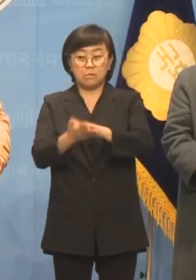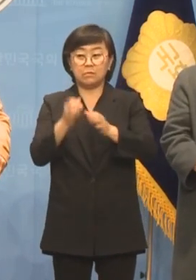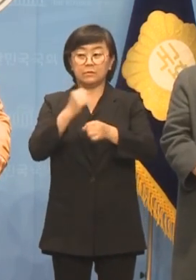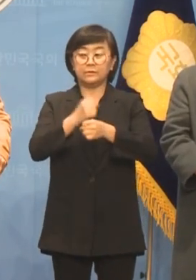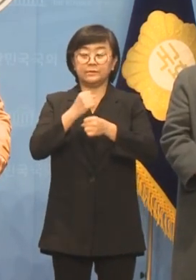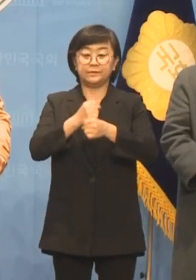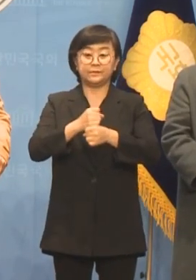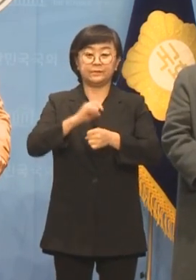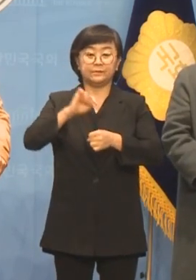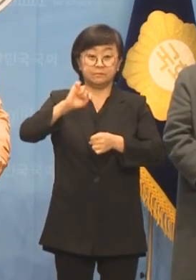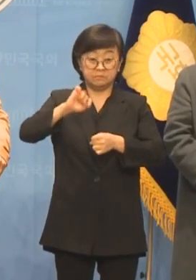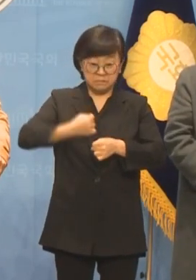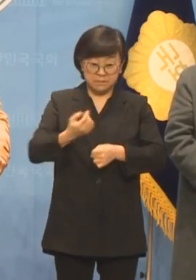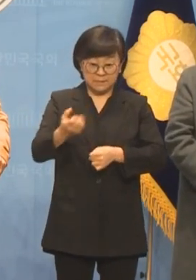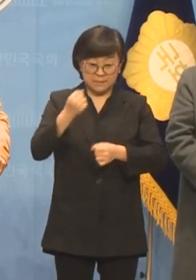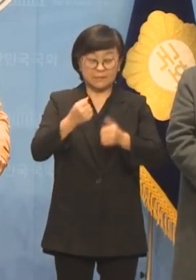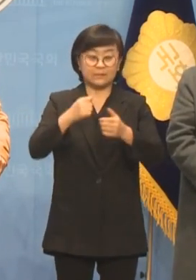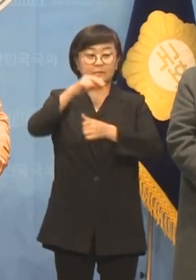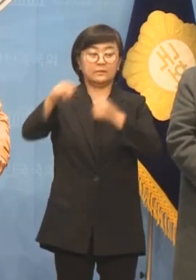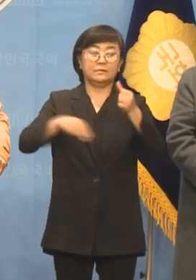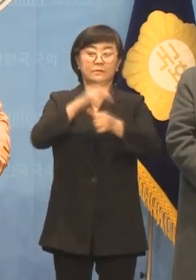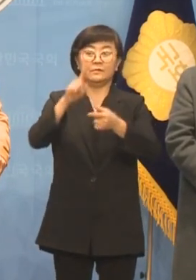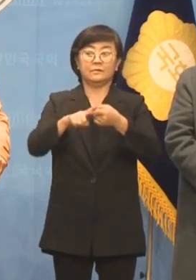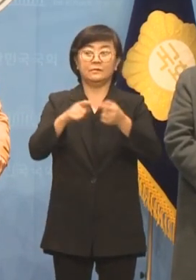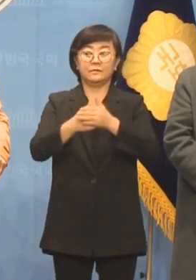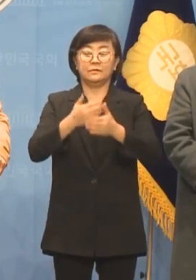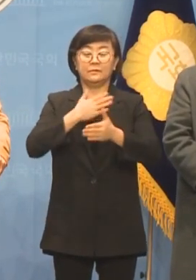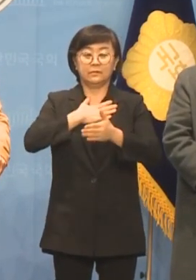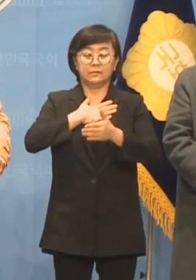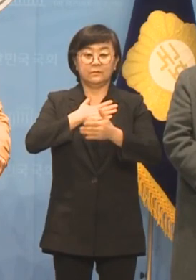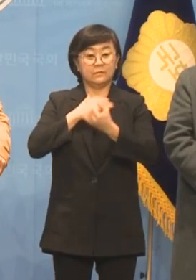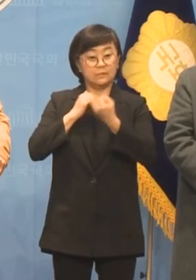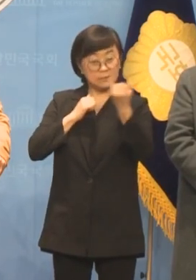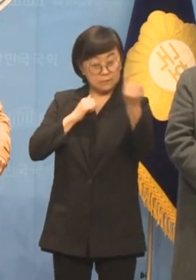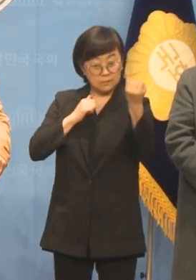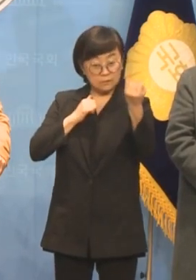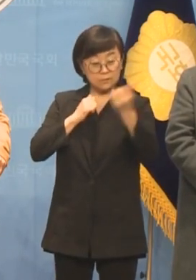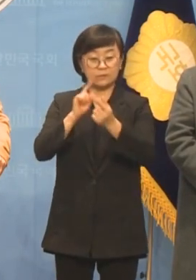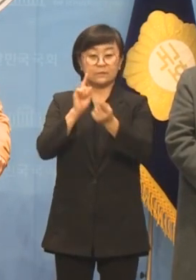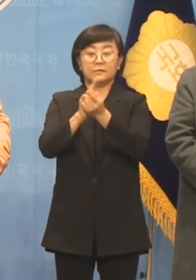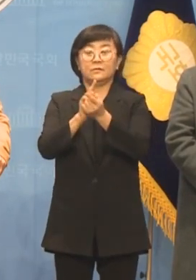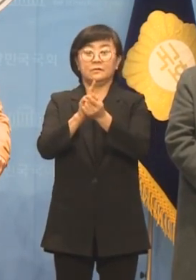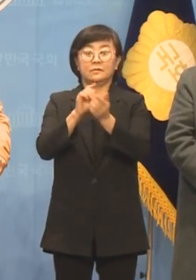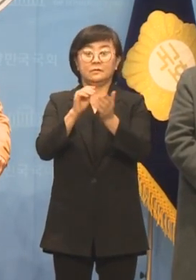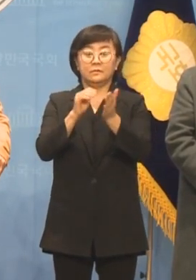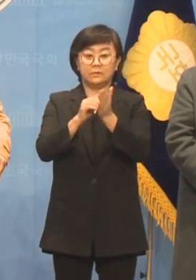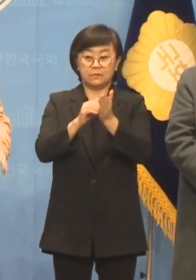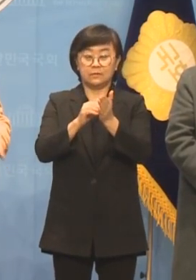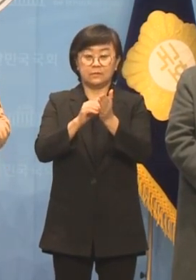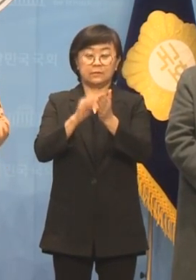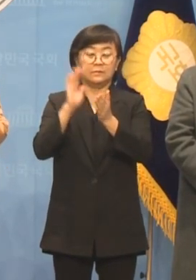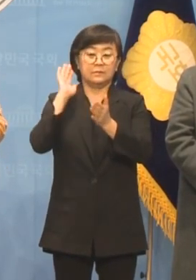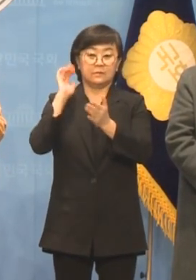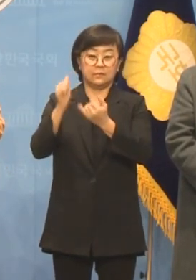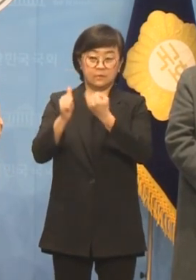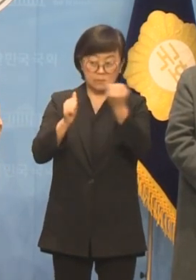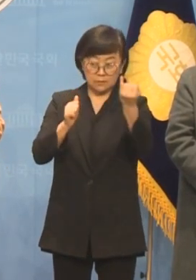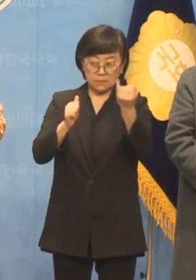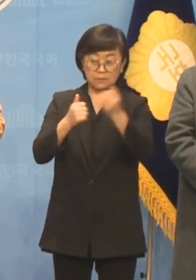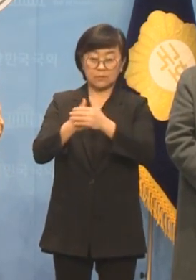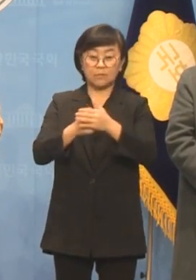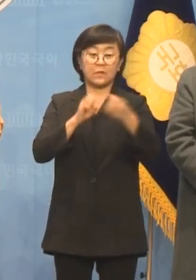또 독점화한 그 상황에서 제가 여사를 접견을 하고 또 여사와